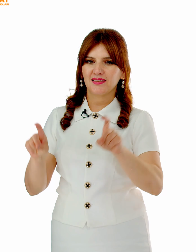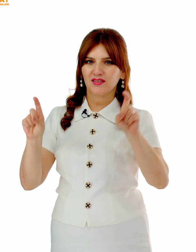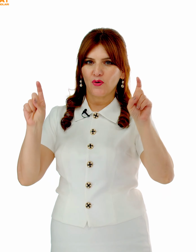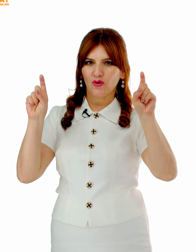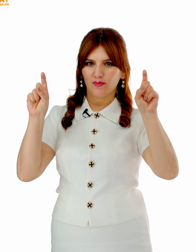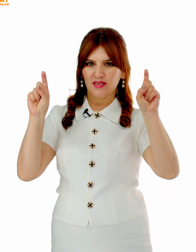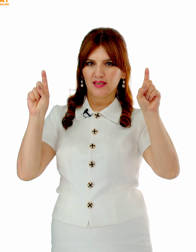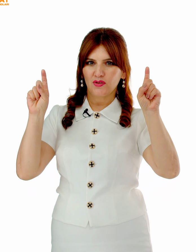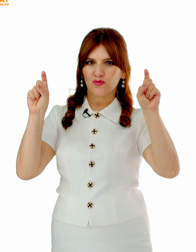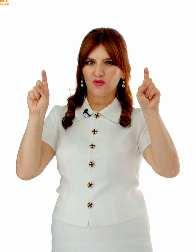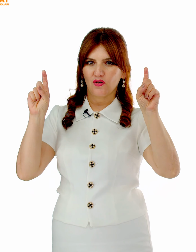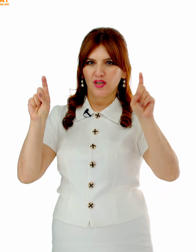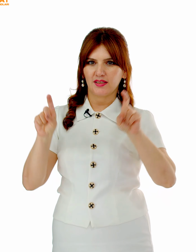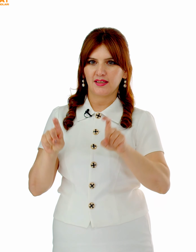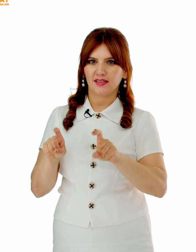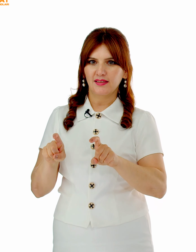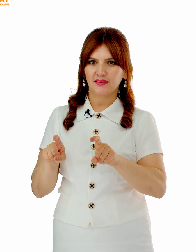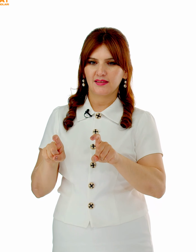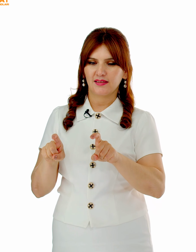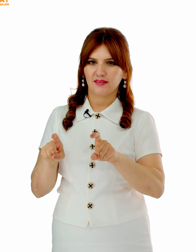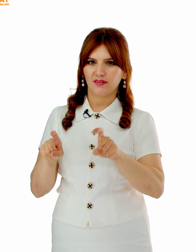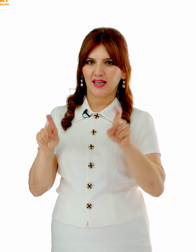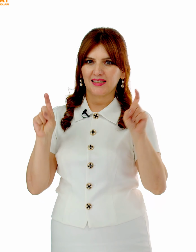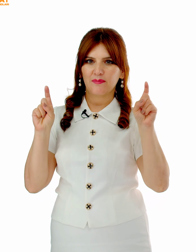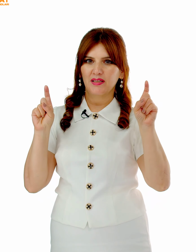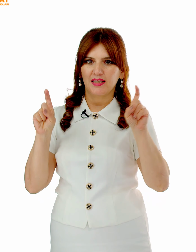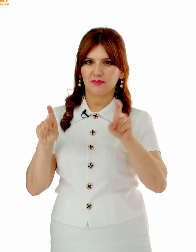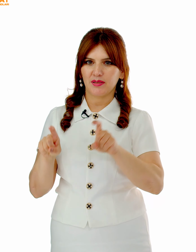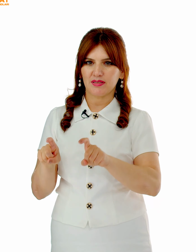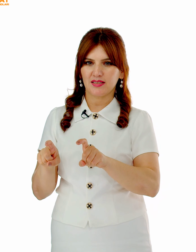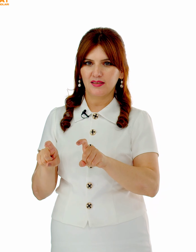ikkita qo'limiz yuz holatida faqat qimillatmaymiz.